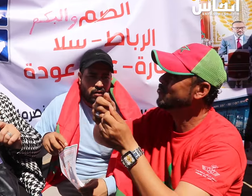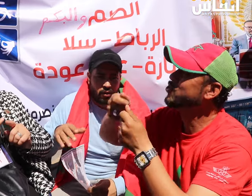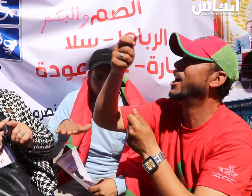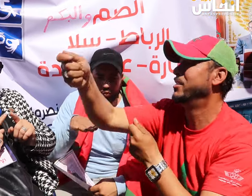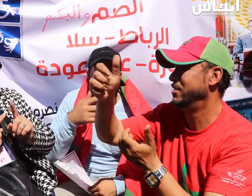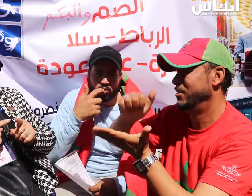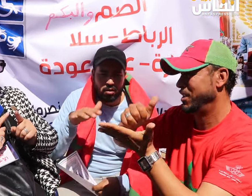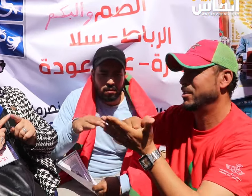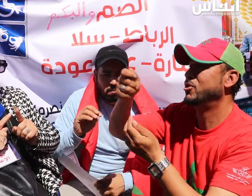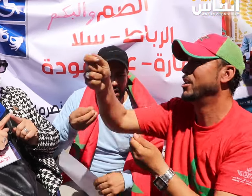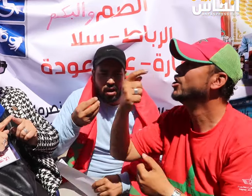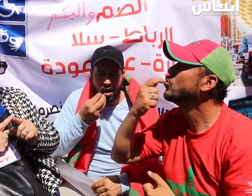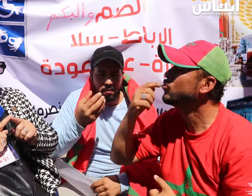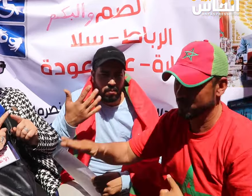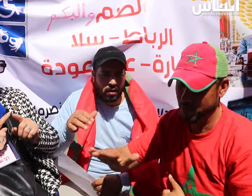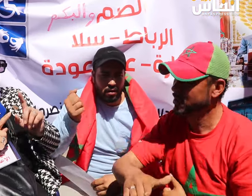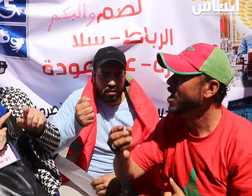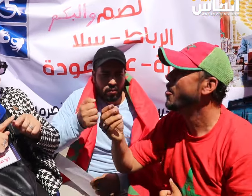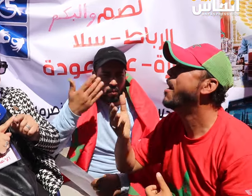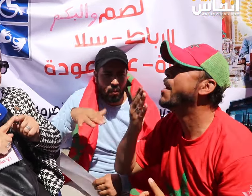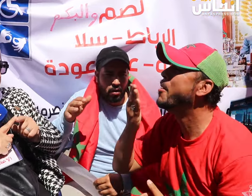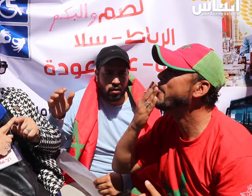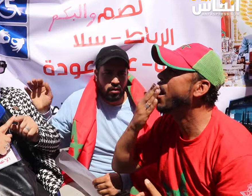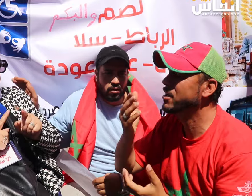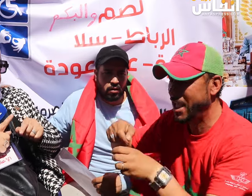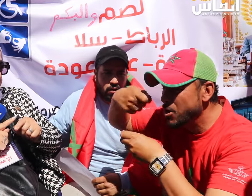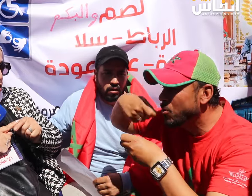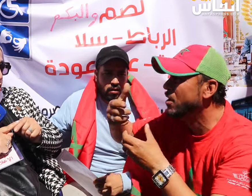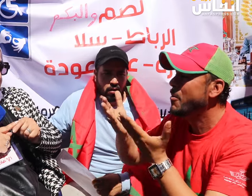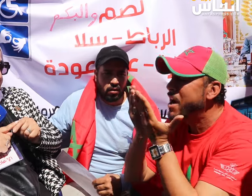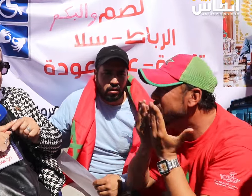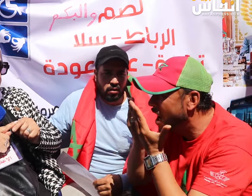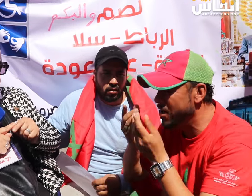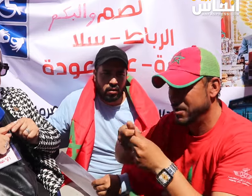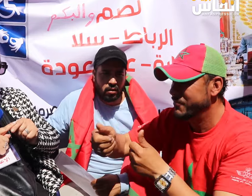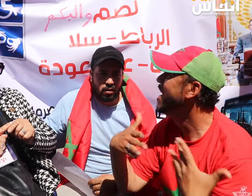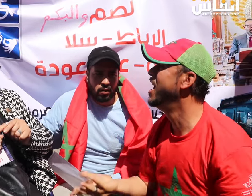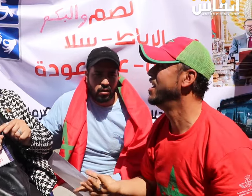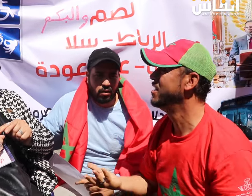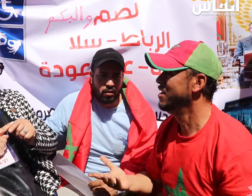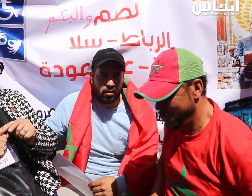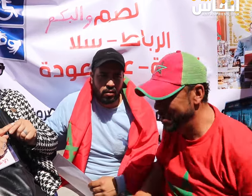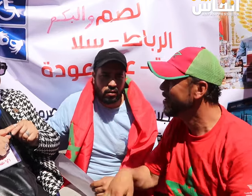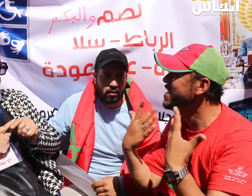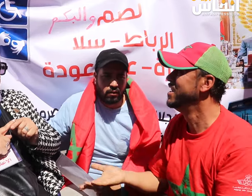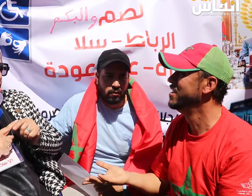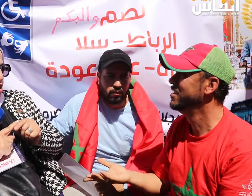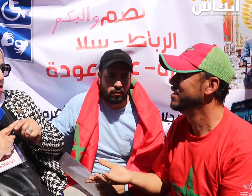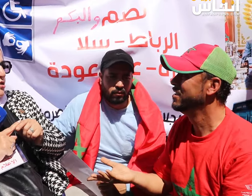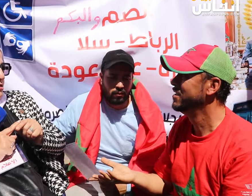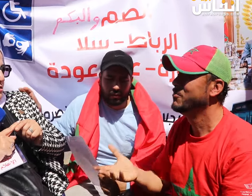راه ما استفدناش من الدعم المباشر، راه عندنا الكرة، راه كاين اللي عنده الوليدات ما عندهمش ما ياكلوا، راه